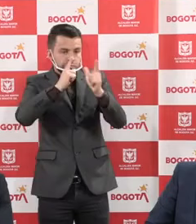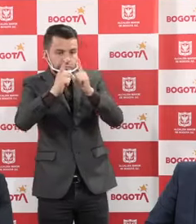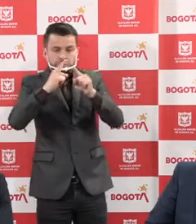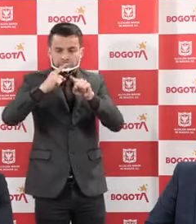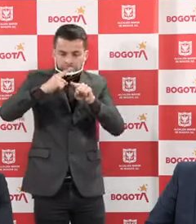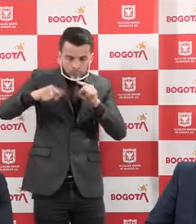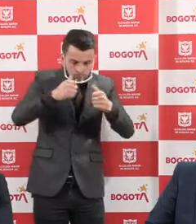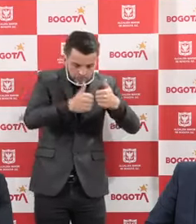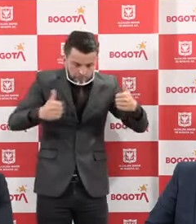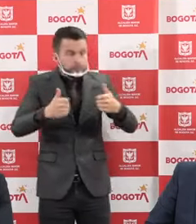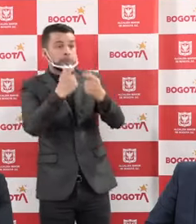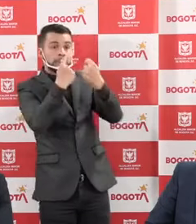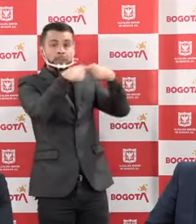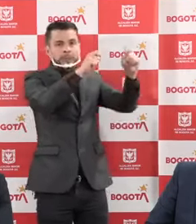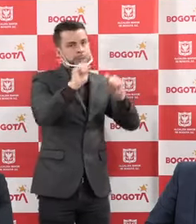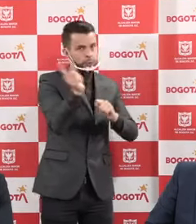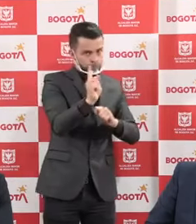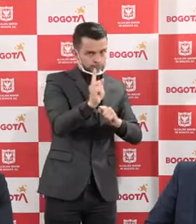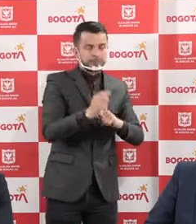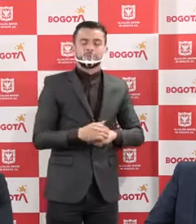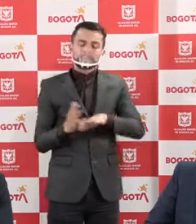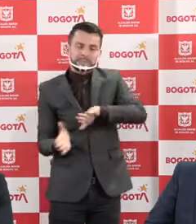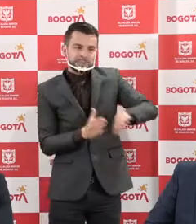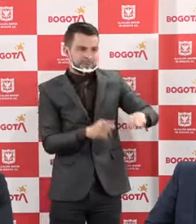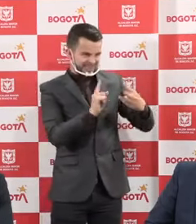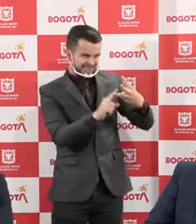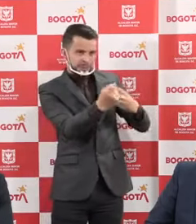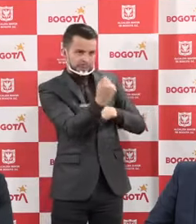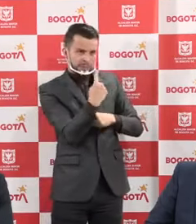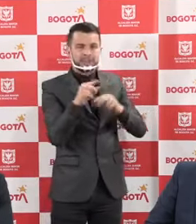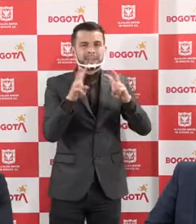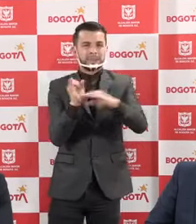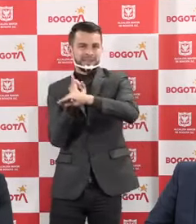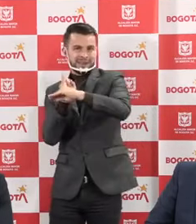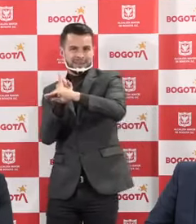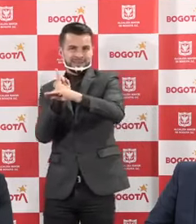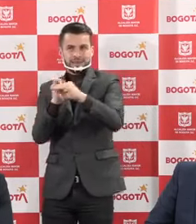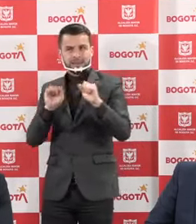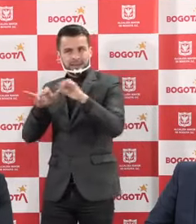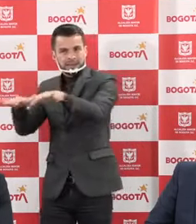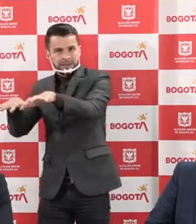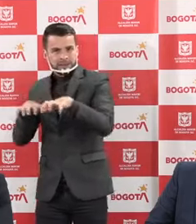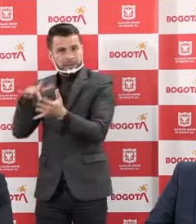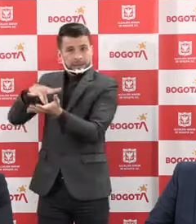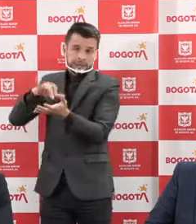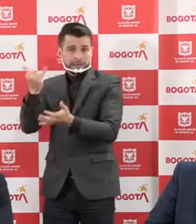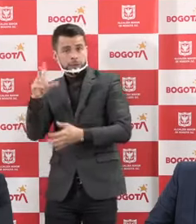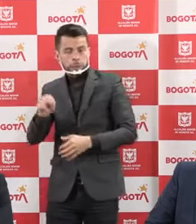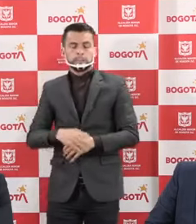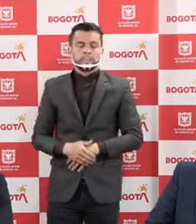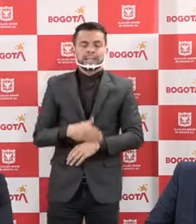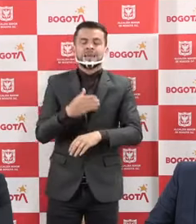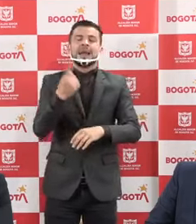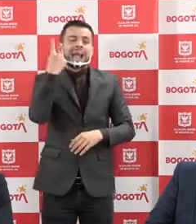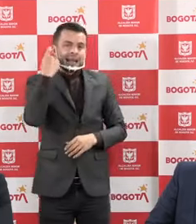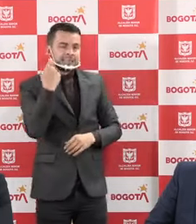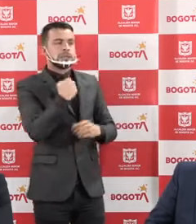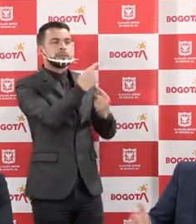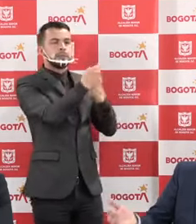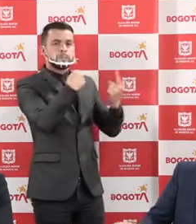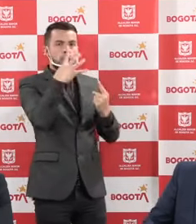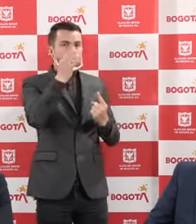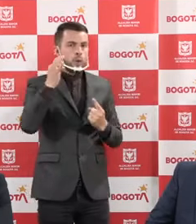al tema de los cultos ayer tuvimos una reunión con un señor de la arquidiócesis de bogotá